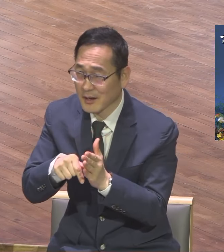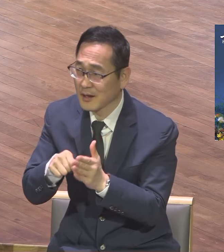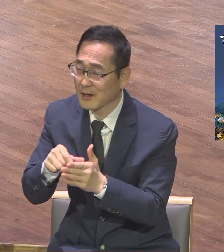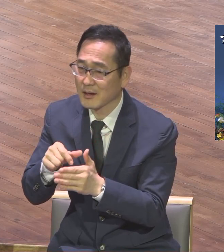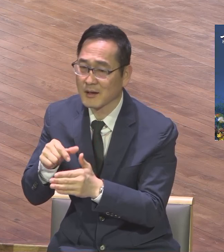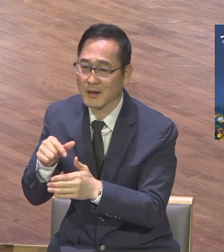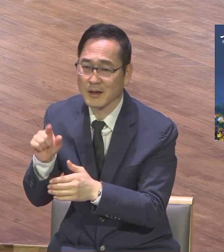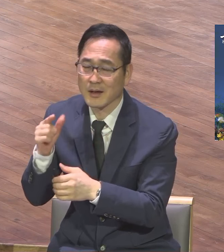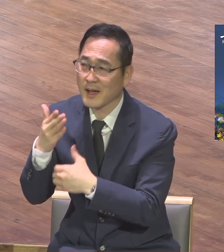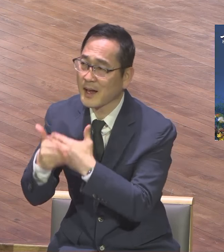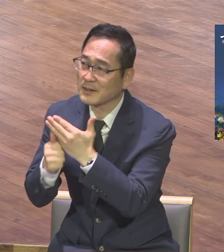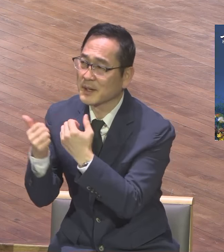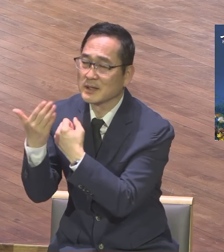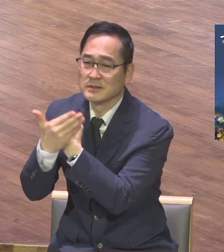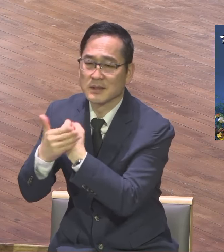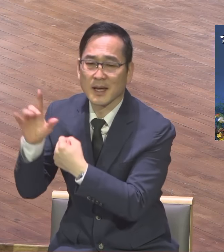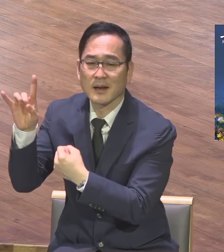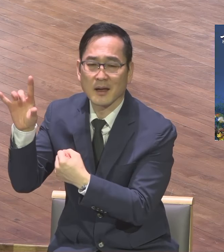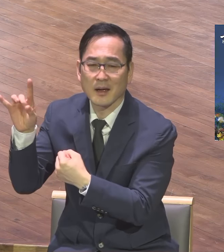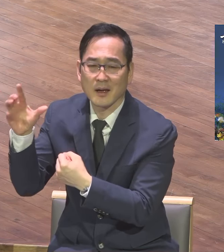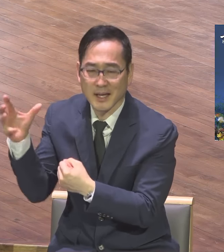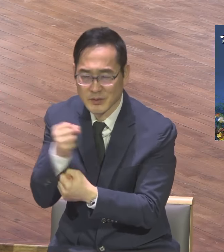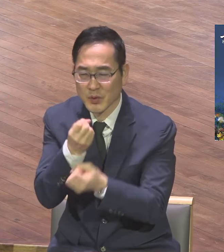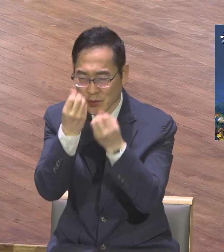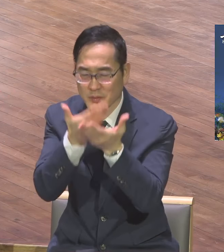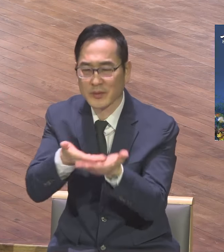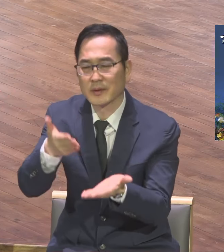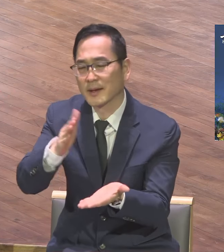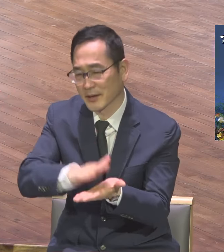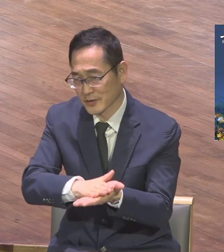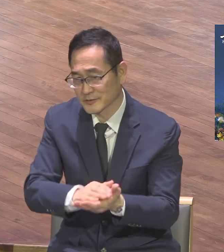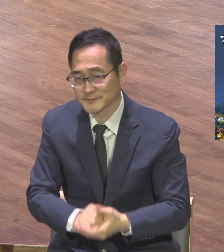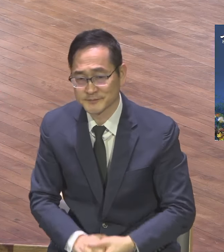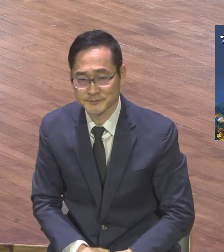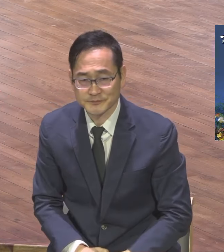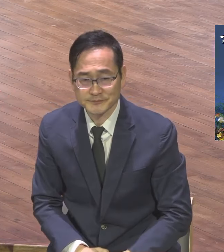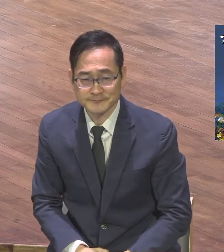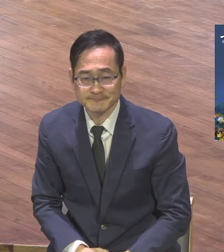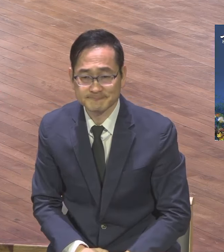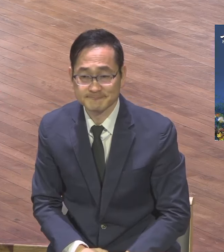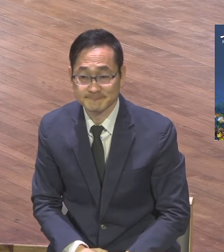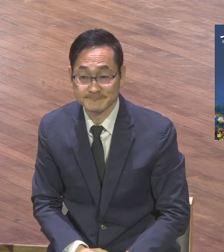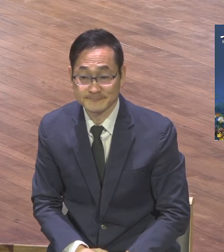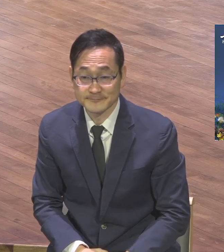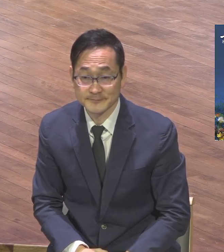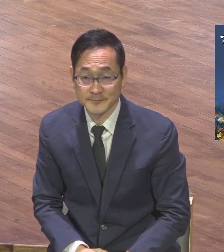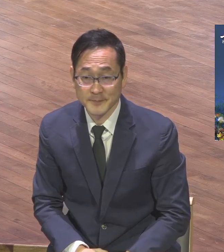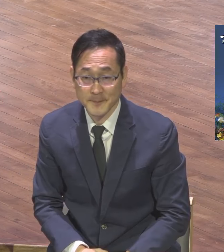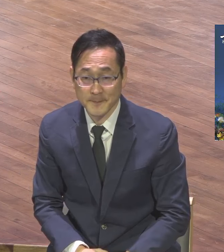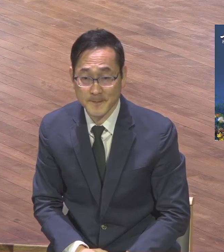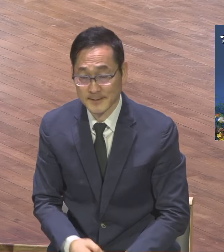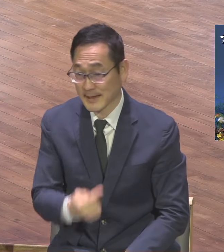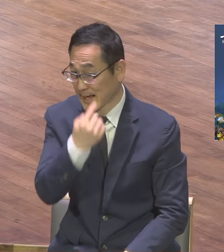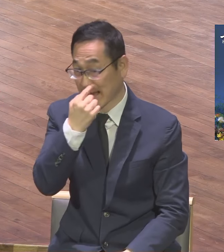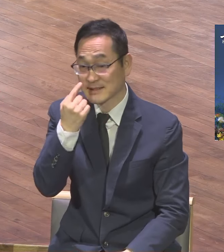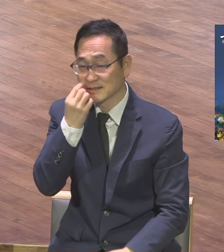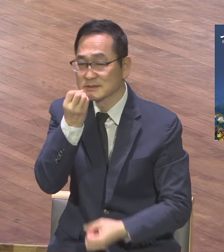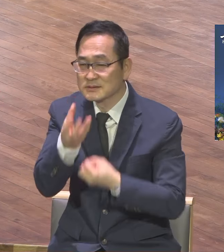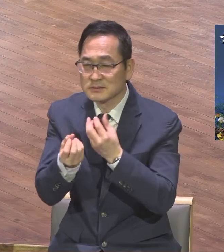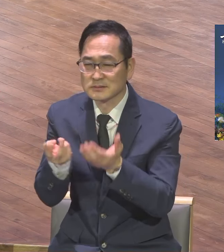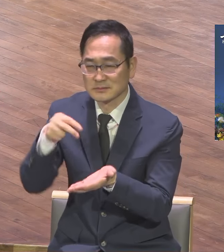거 넣으면 안 돼. 오직 은혜. 그래서 여러분이 어디 가서 신앙 고백을 한다든가 간증을